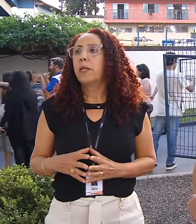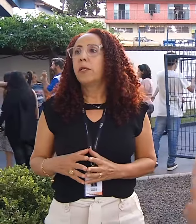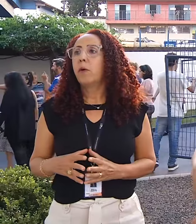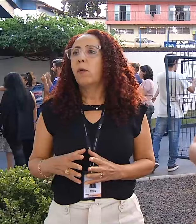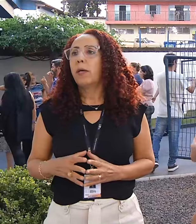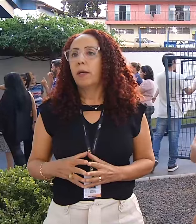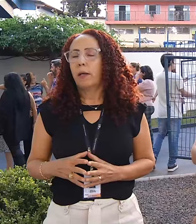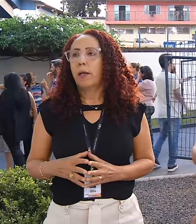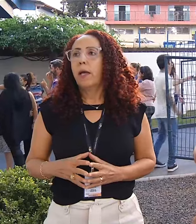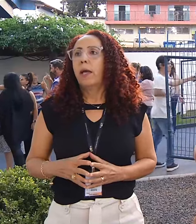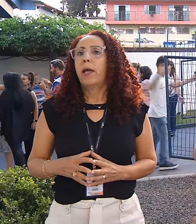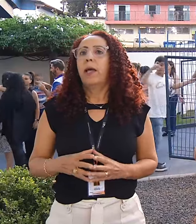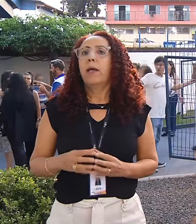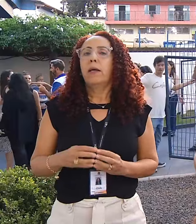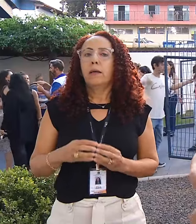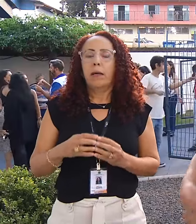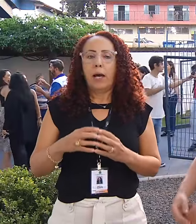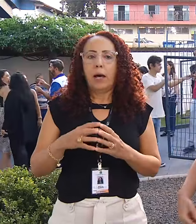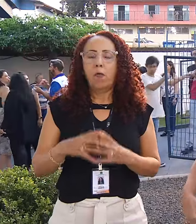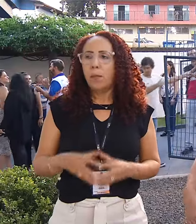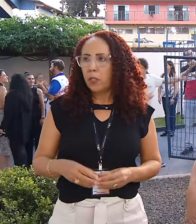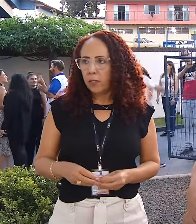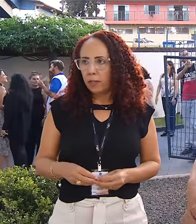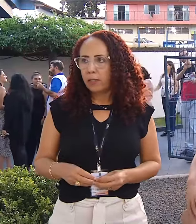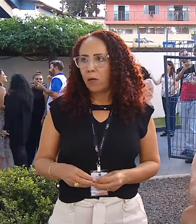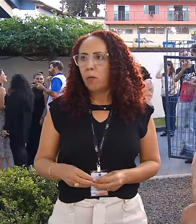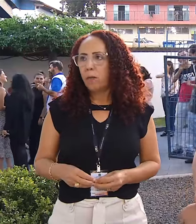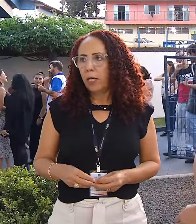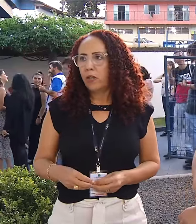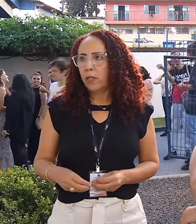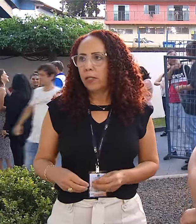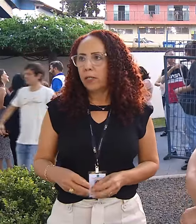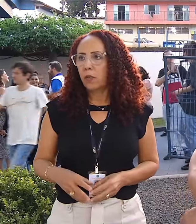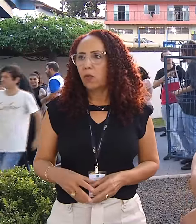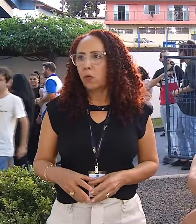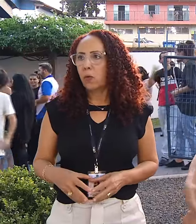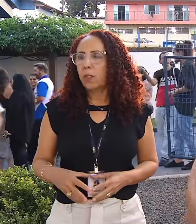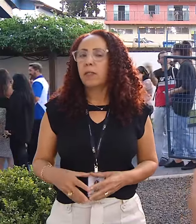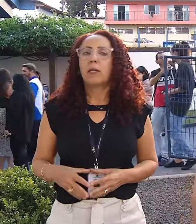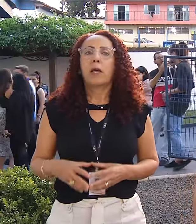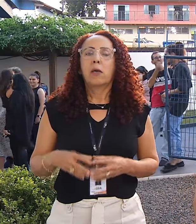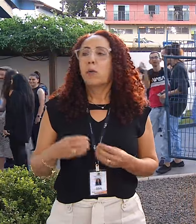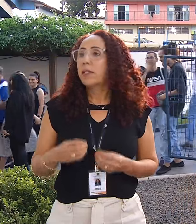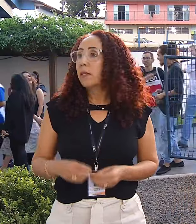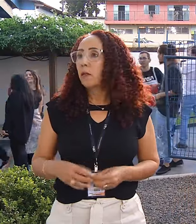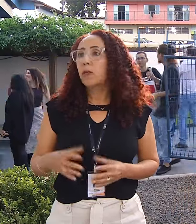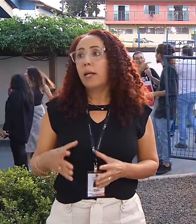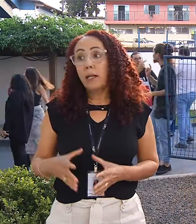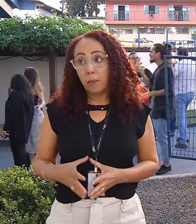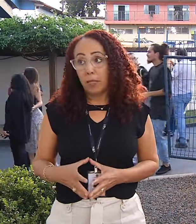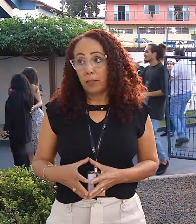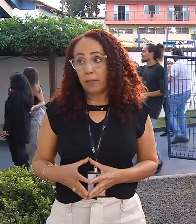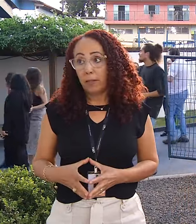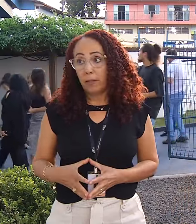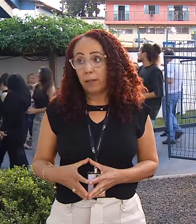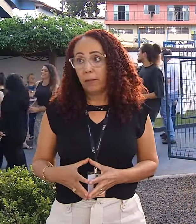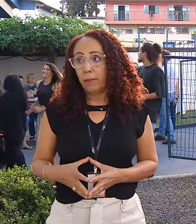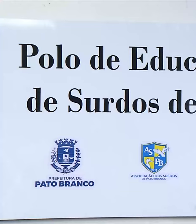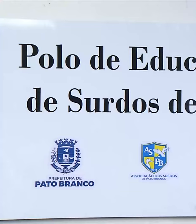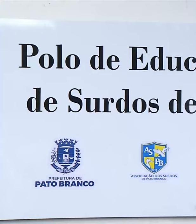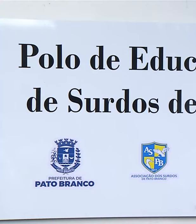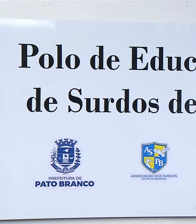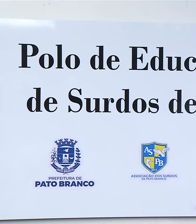Frauzinho Vogel, mestre em Educação de Linguagens, e Aline Brancalhione, professora surda, ambas da UTF-PR,